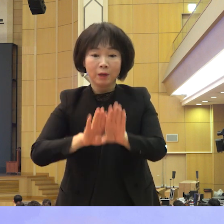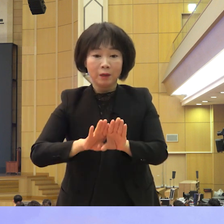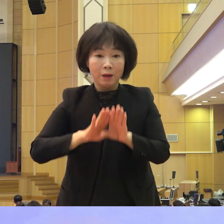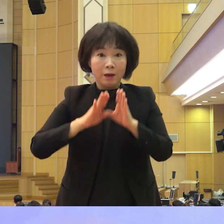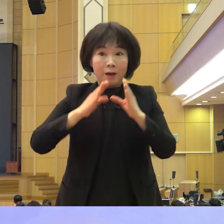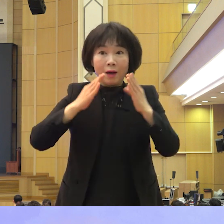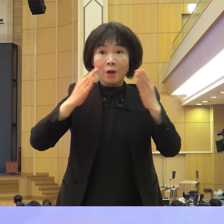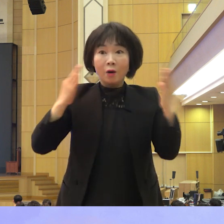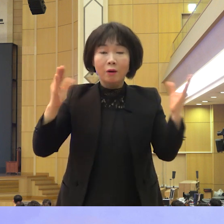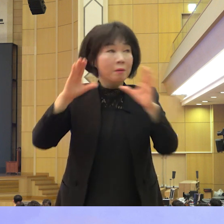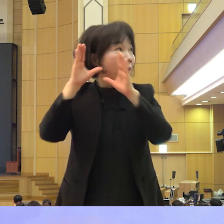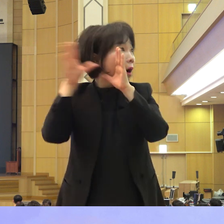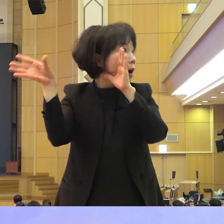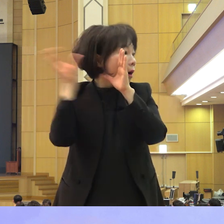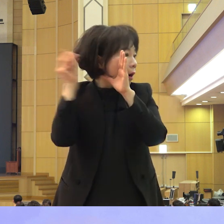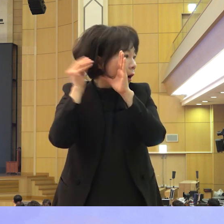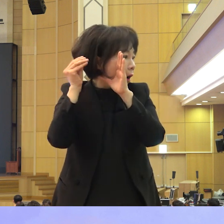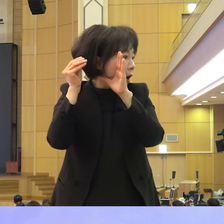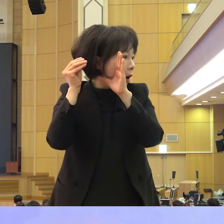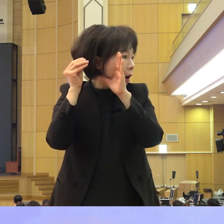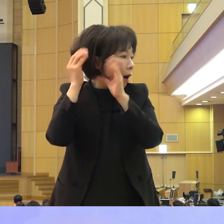성경을 깨닫게 하시고,